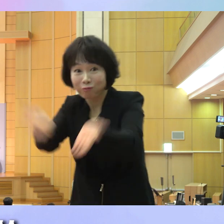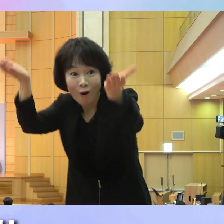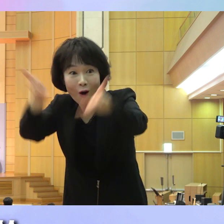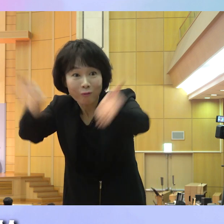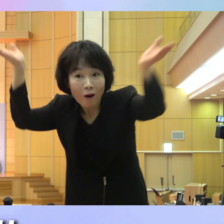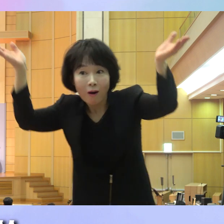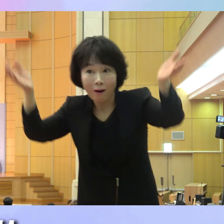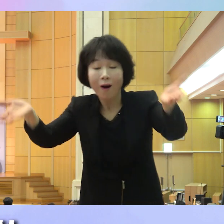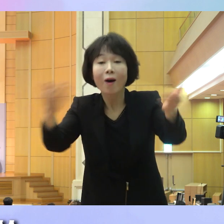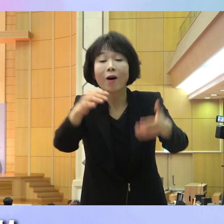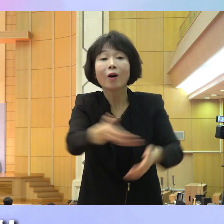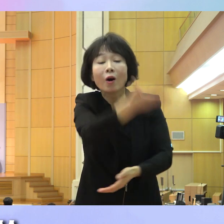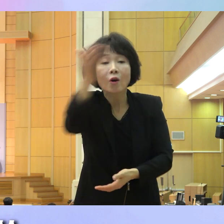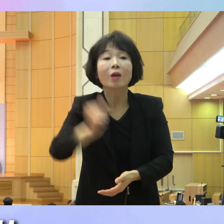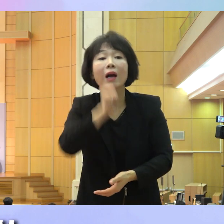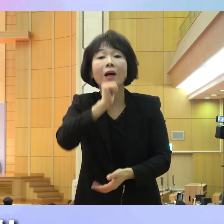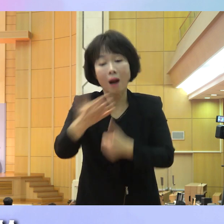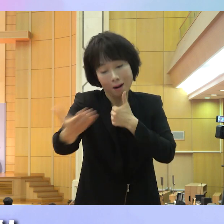돌아가시듯이,